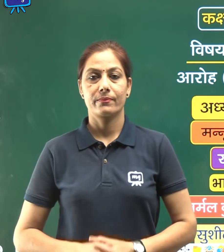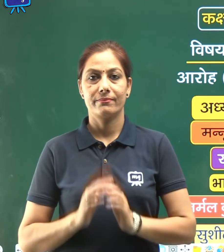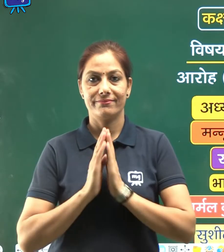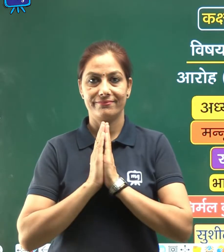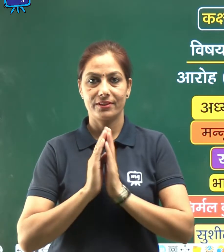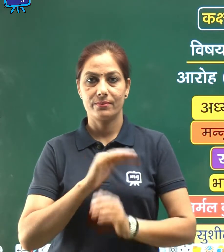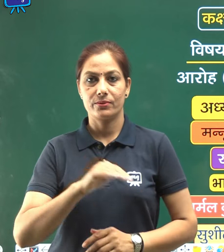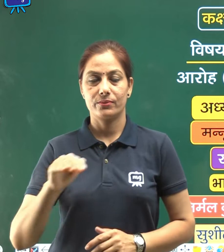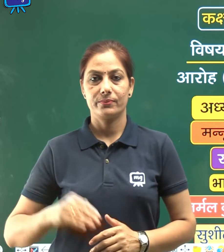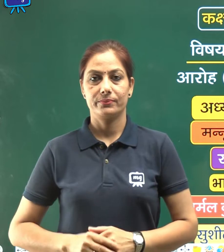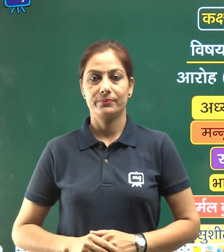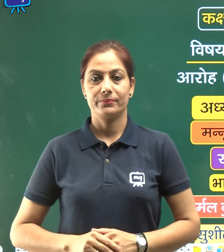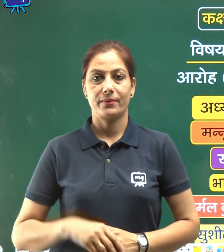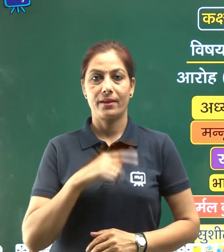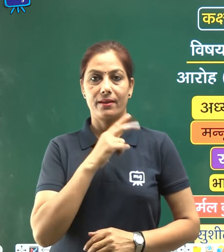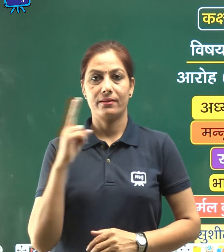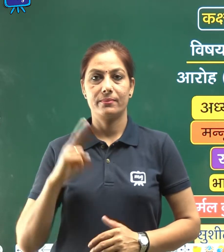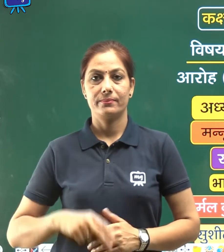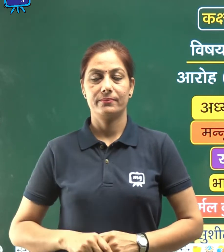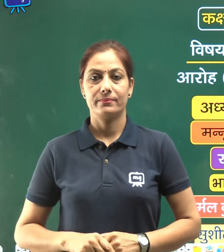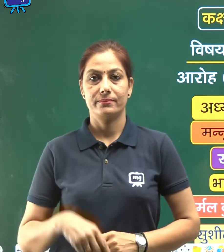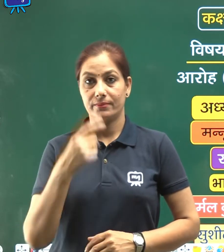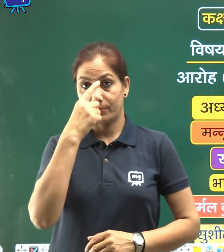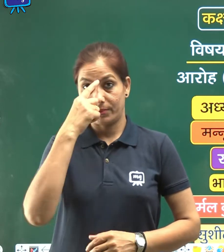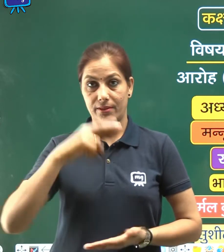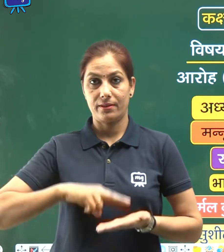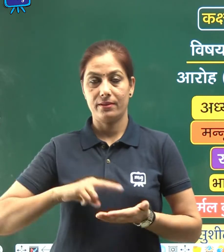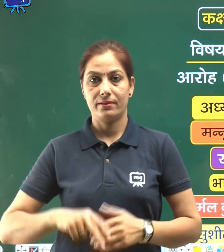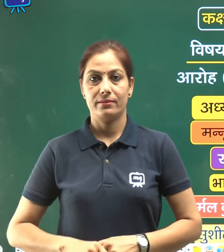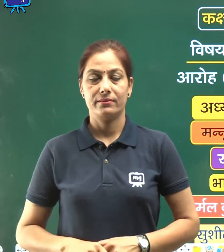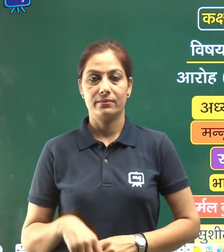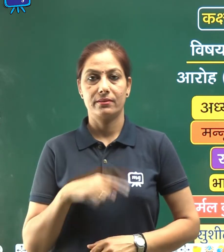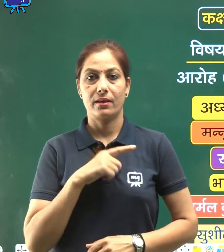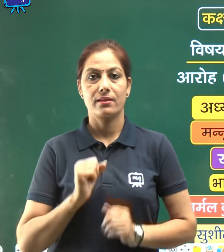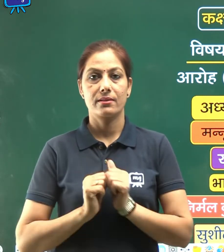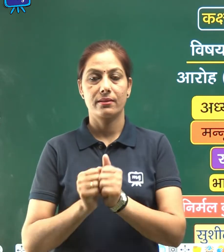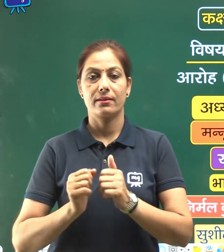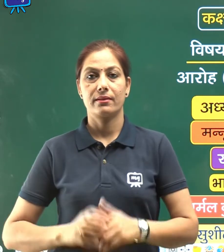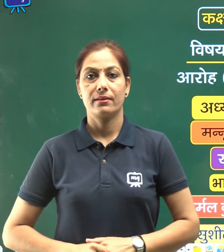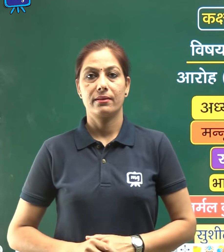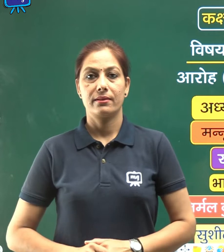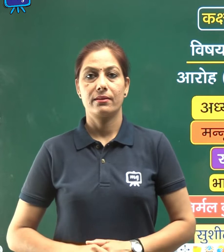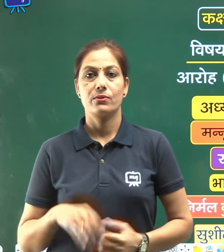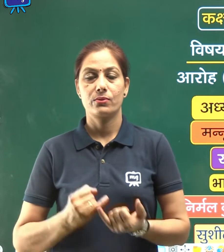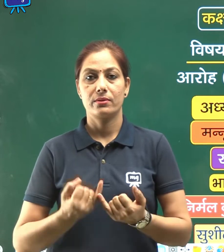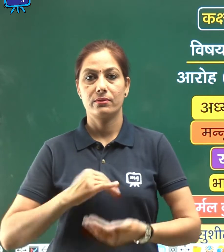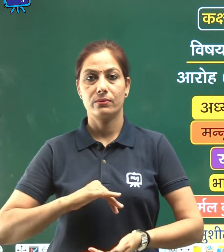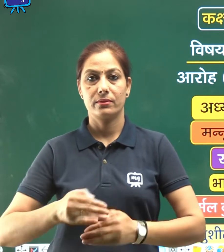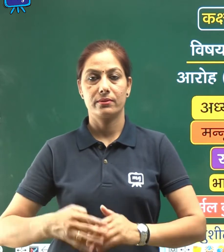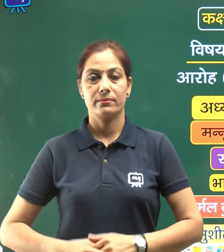नमस्कार बच्चों, मेरा नाम निर्मल कुमार गुप्ता, मेरे साथ हैं सुशीला